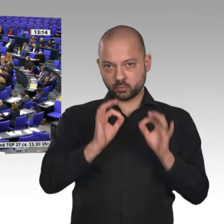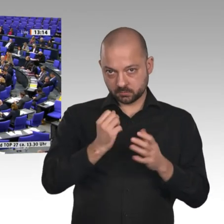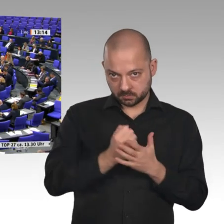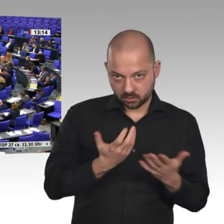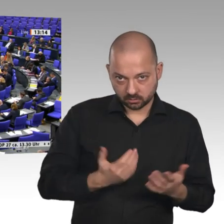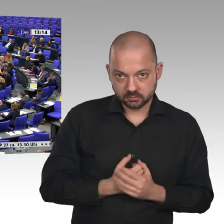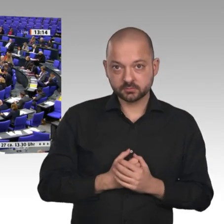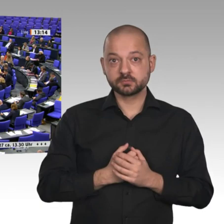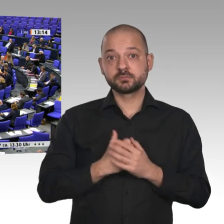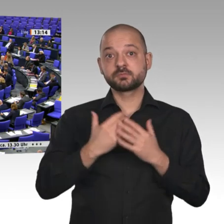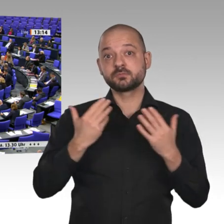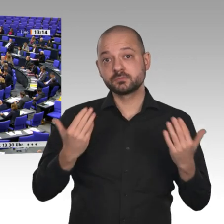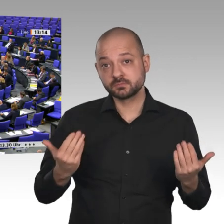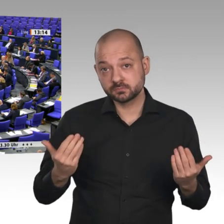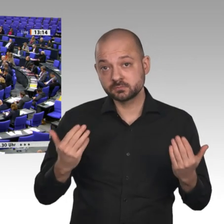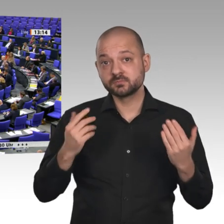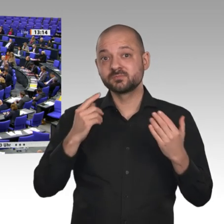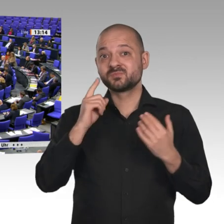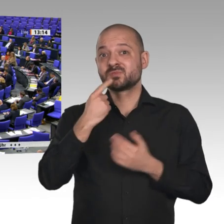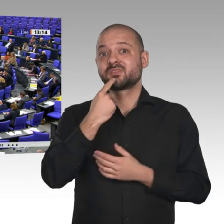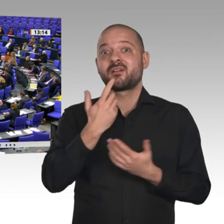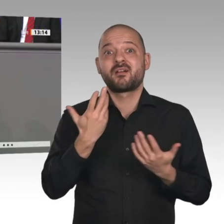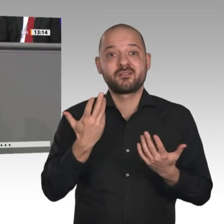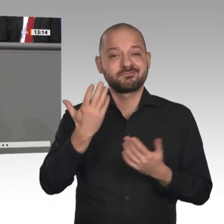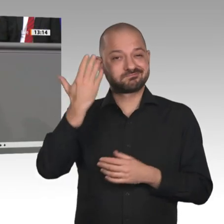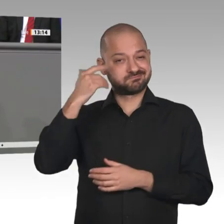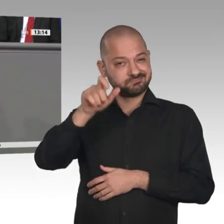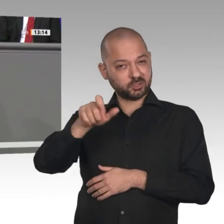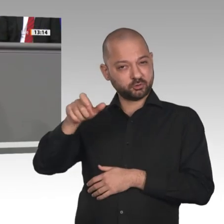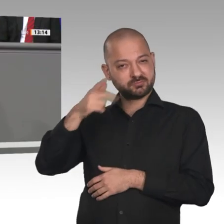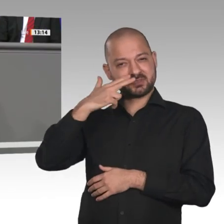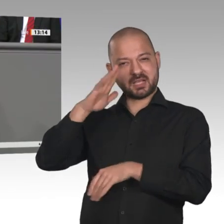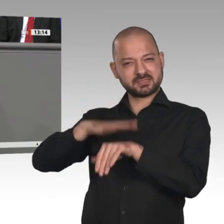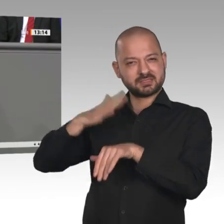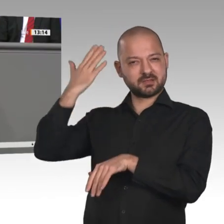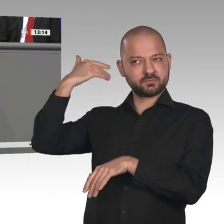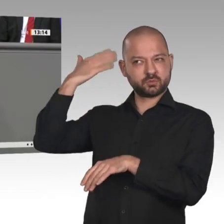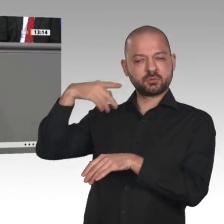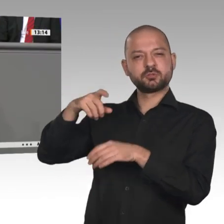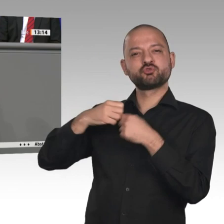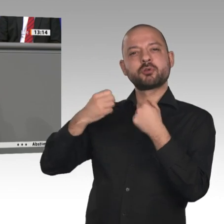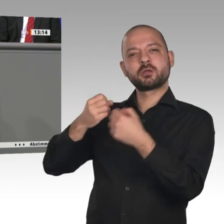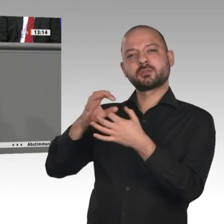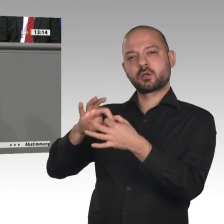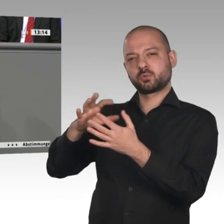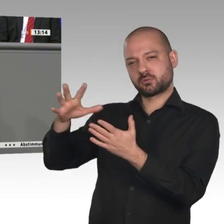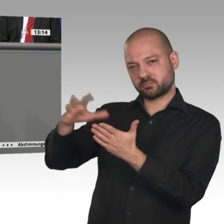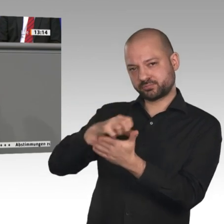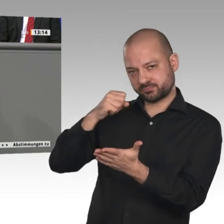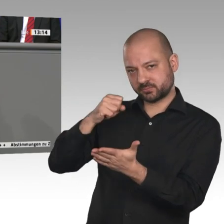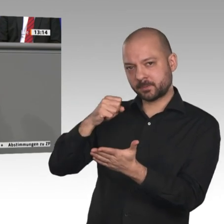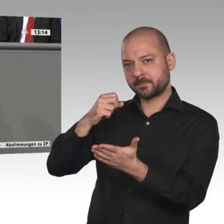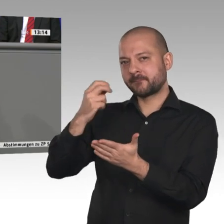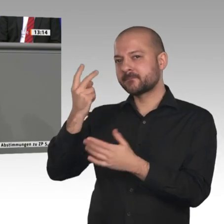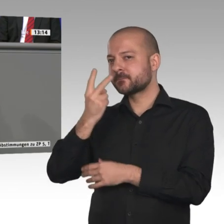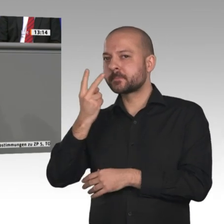Menschen, denen in der Nazizeit die Staatsangehörigkeit entzogen wurde oder die sie beispielsweise auf der Flucht verloren haben oder eben um ihre